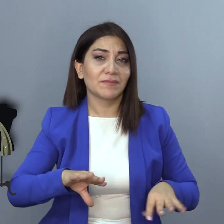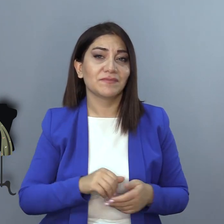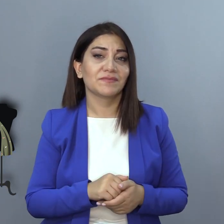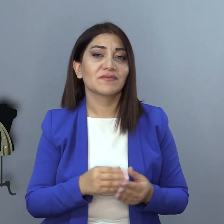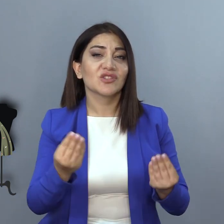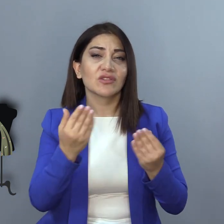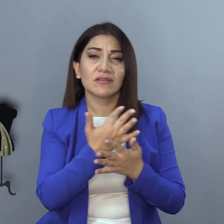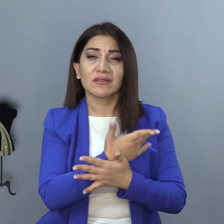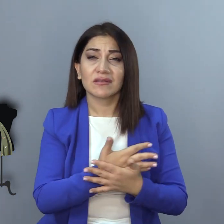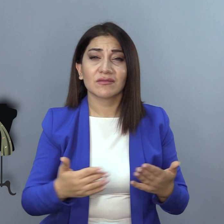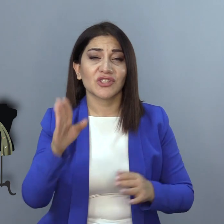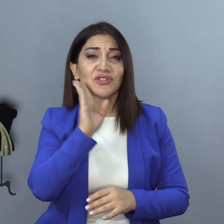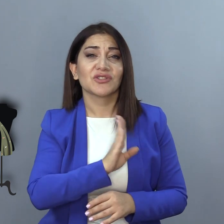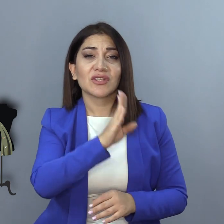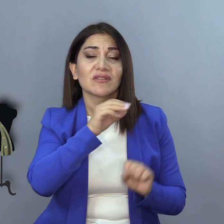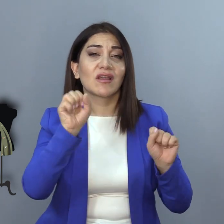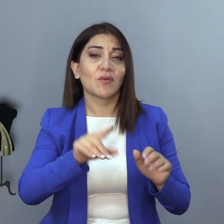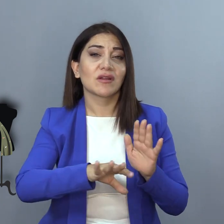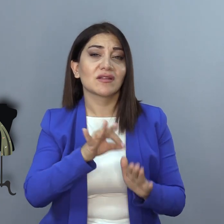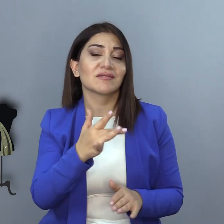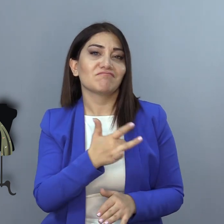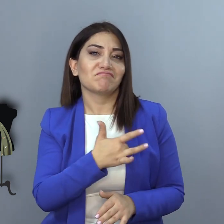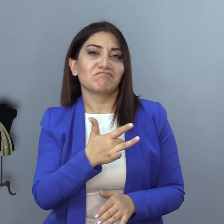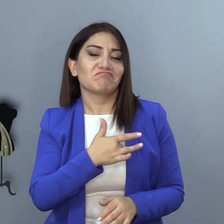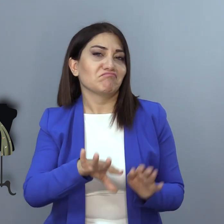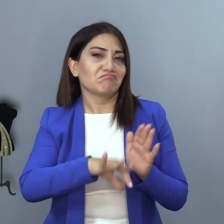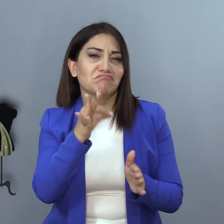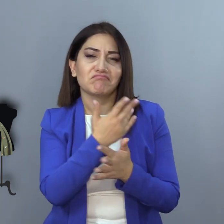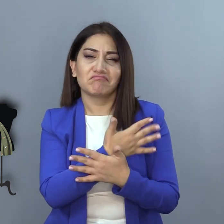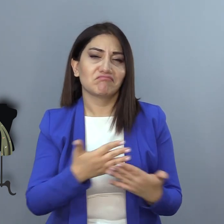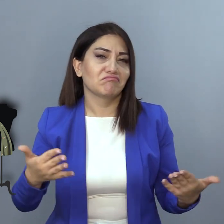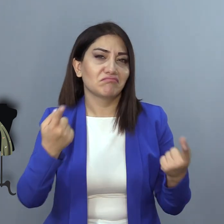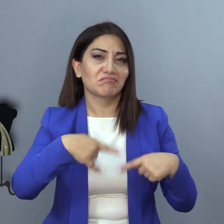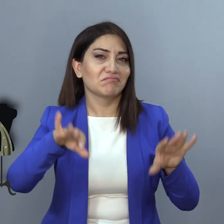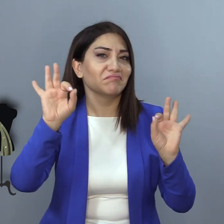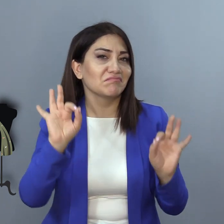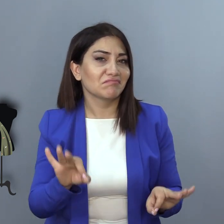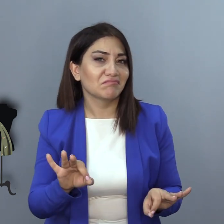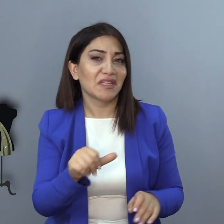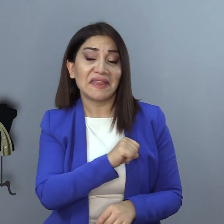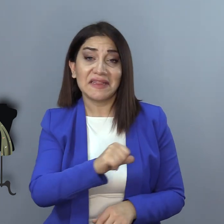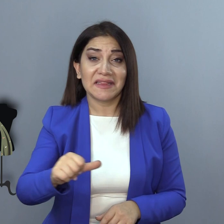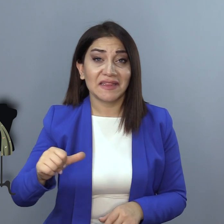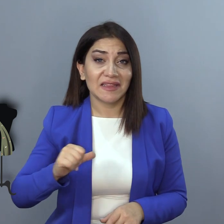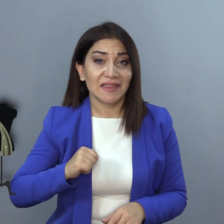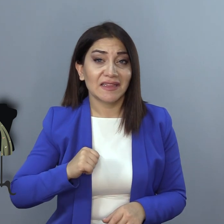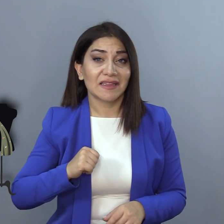ճաշակի տեր կանայք կարող են գտնել իրենց ծրտով զգեստավորումներ։ Ամբողջովին ինքնուրույն առանց որև է մեկի